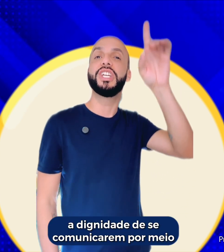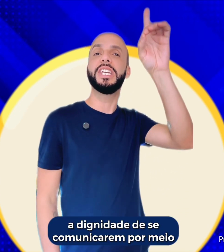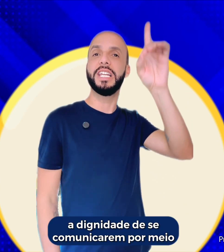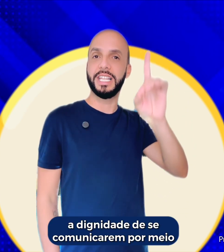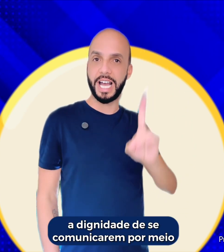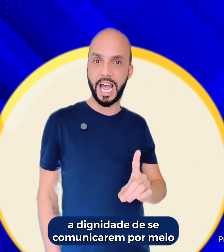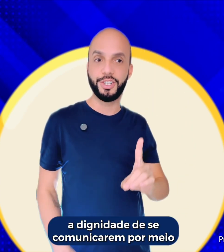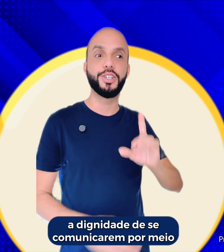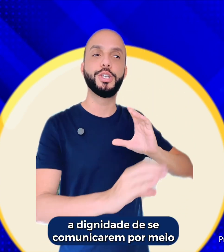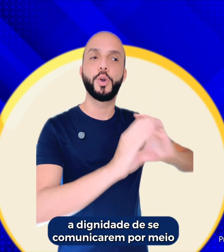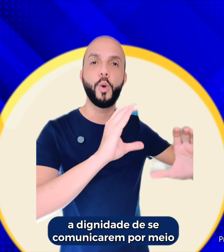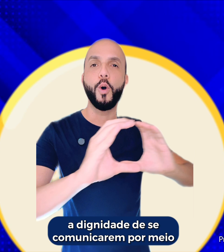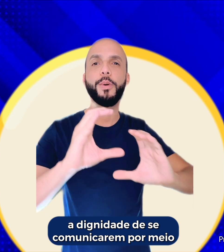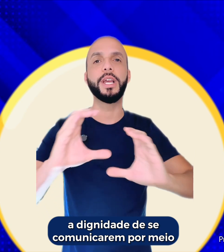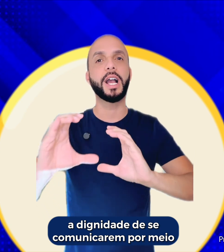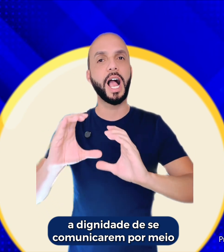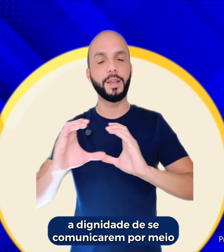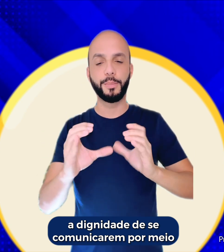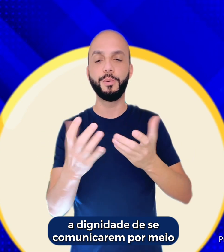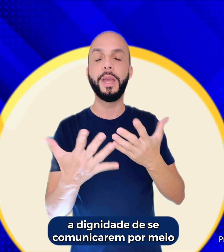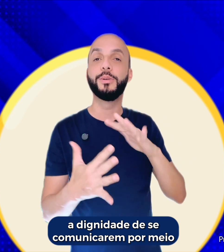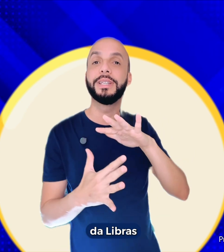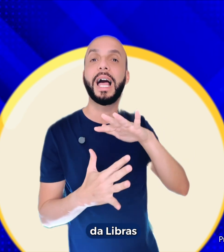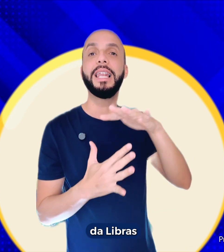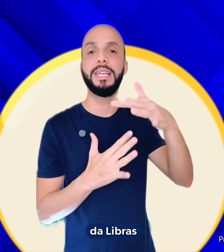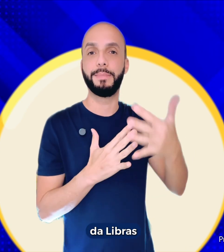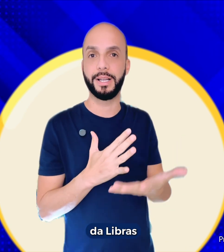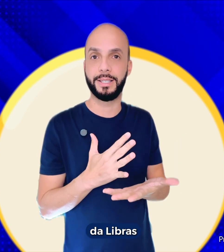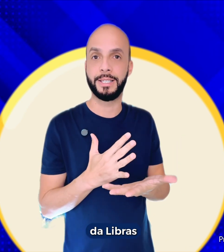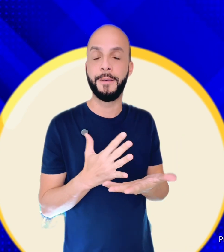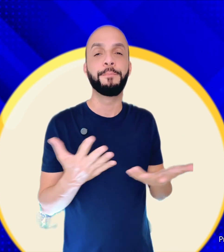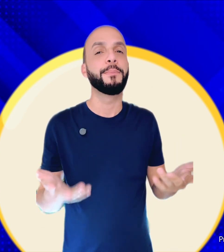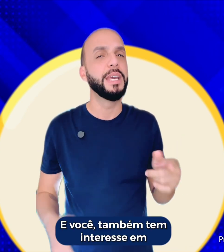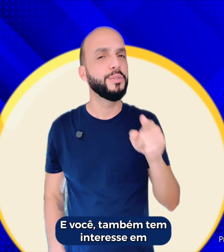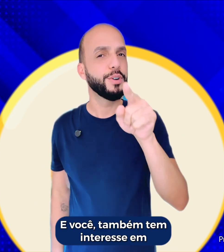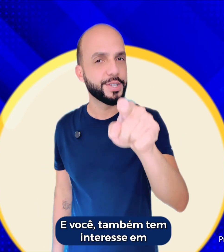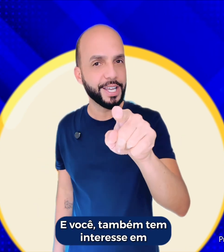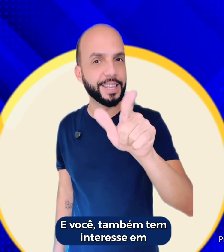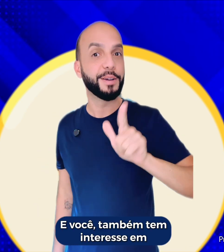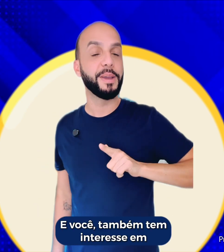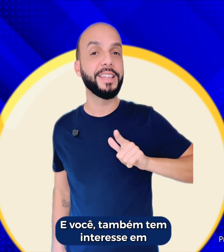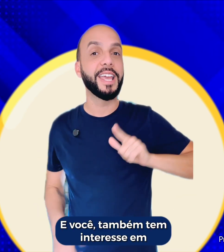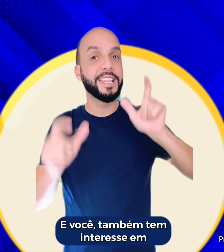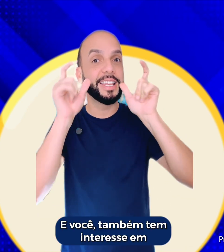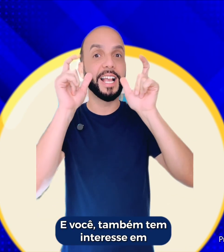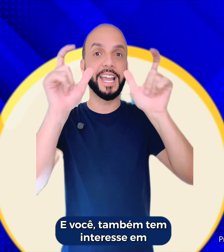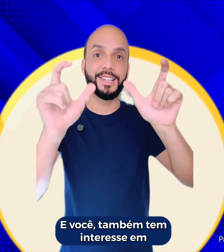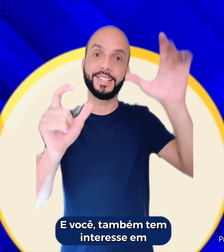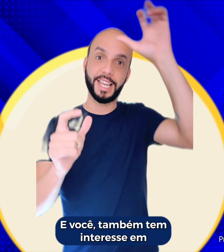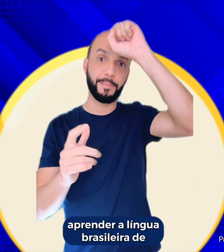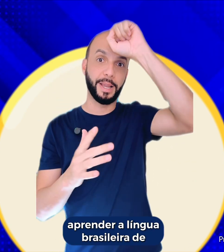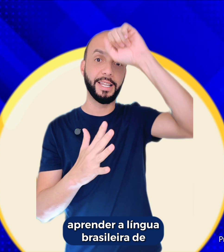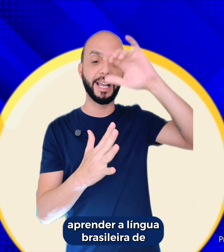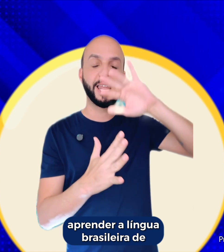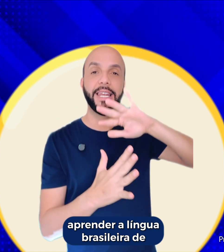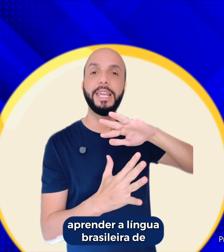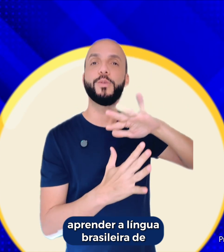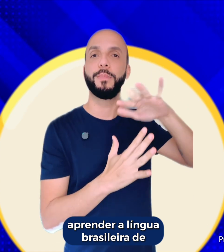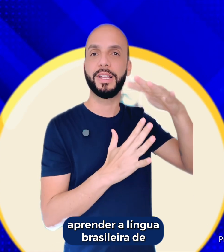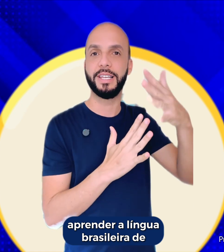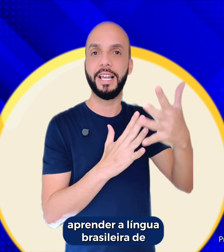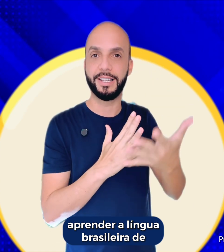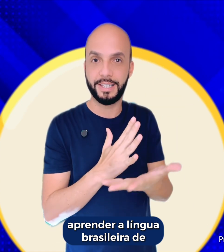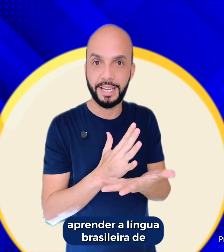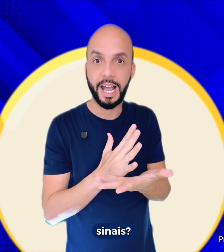dignidade de se comunicarem por meio da Libras. E você, também tem interesse em aprender a